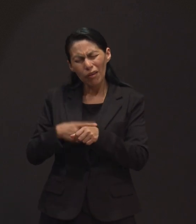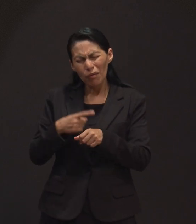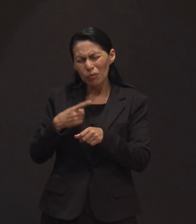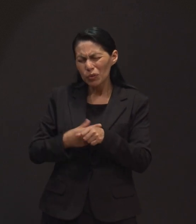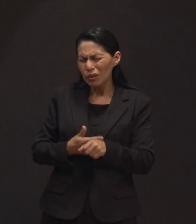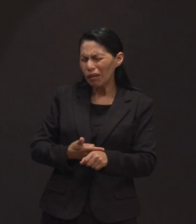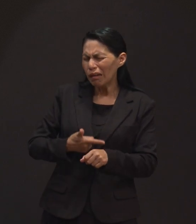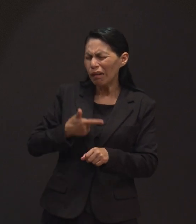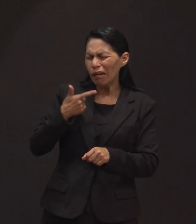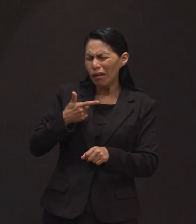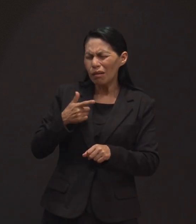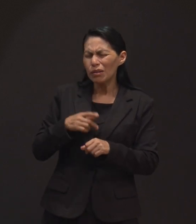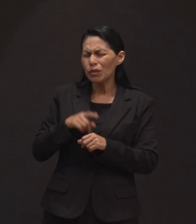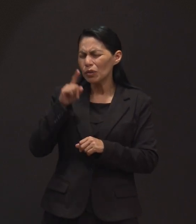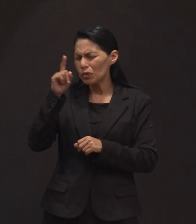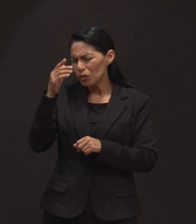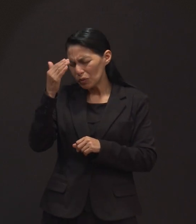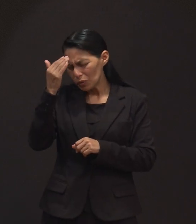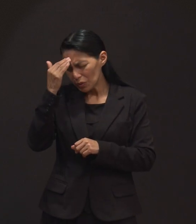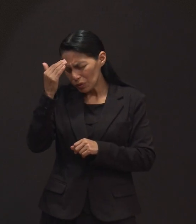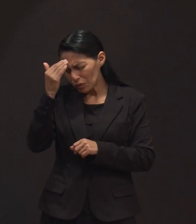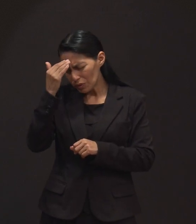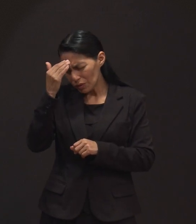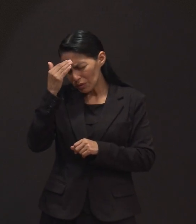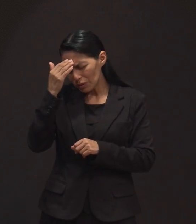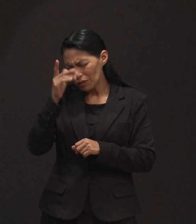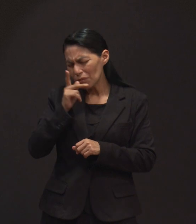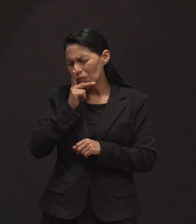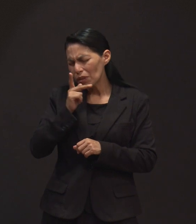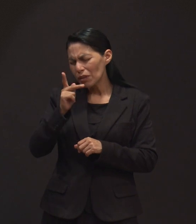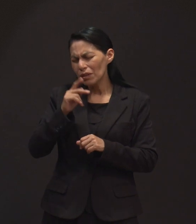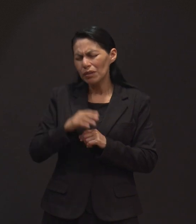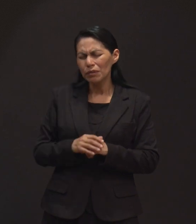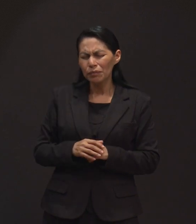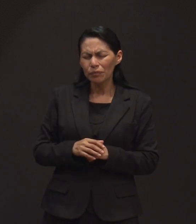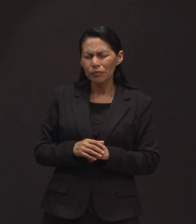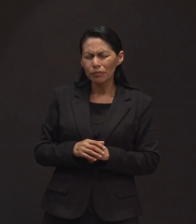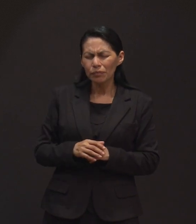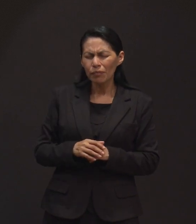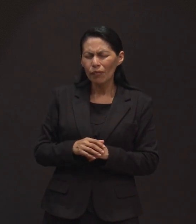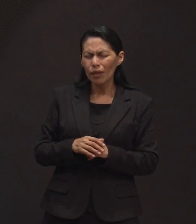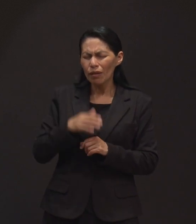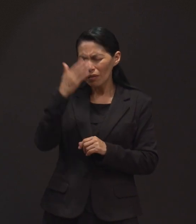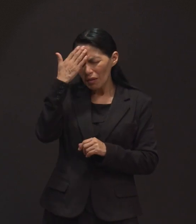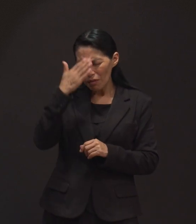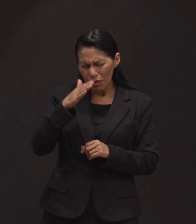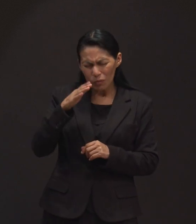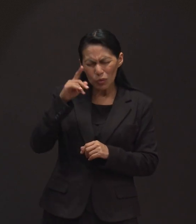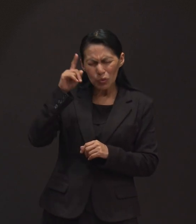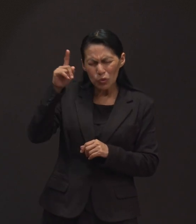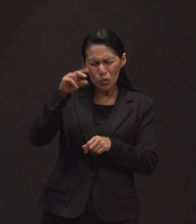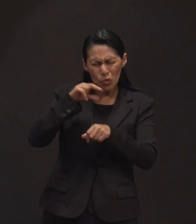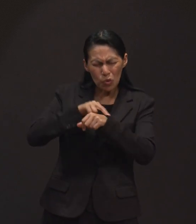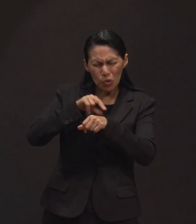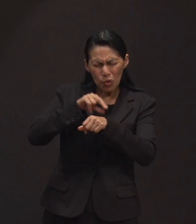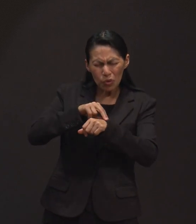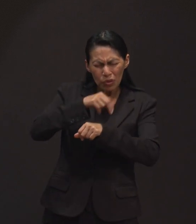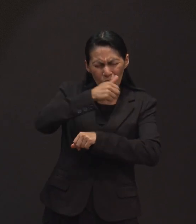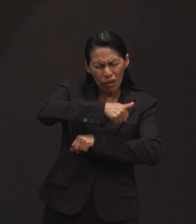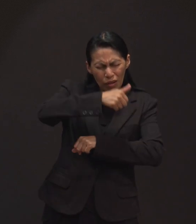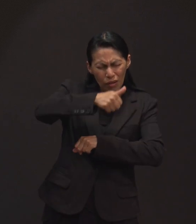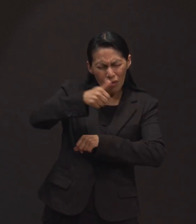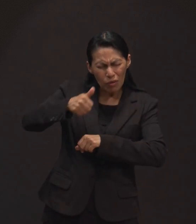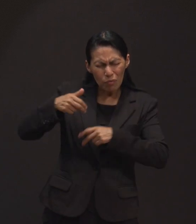enfermos. Tú les conoces, Padre mío. Hay tanta enfermedad, pero sabemos que tú eres el doctor